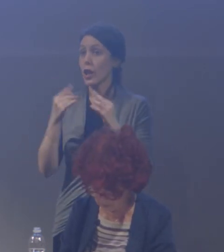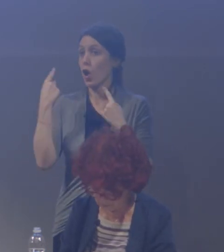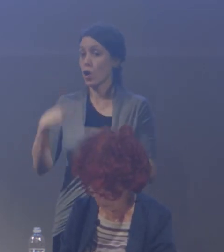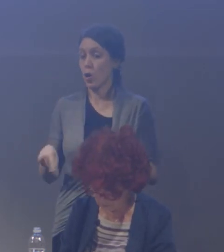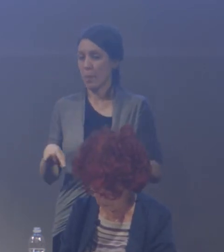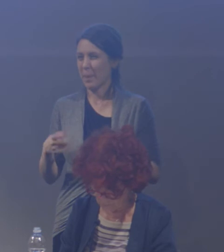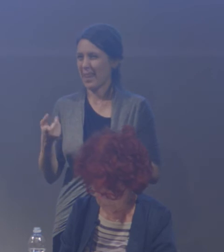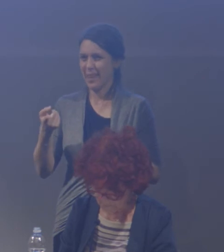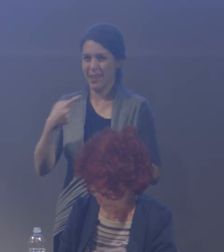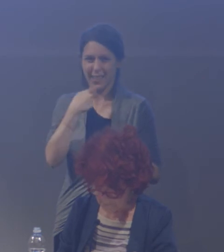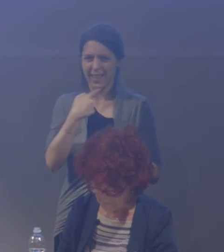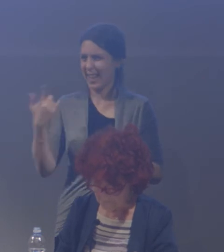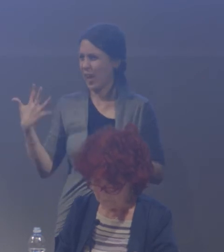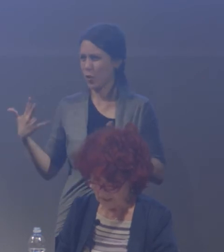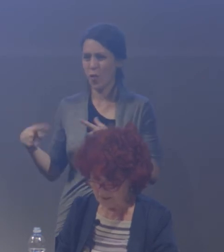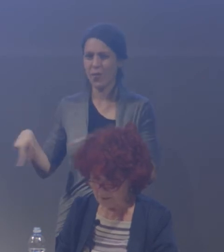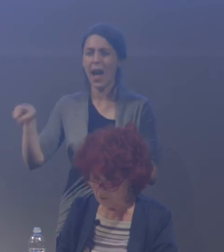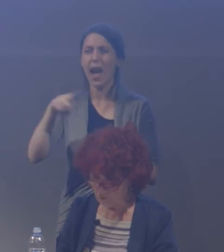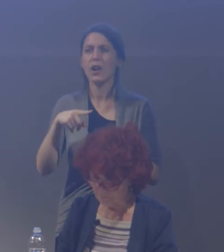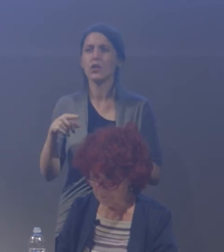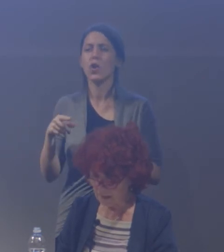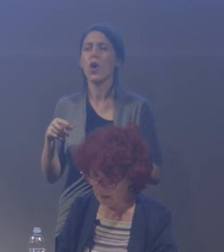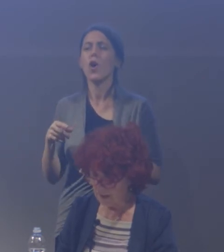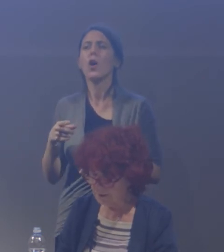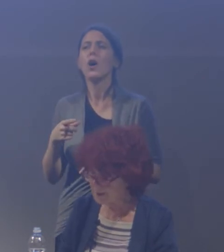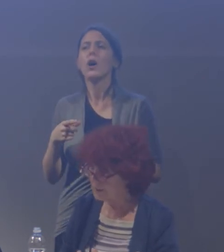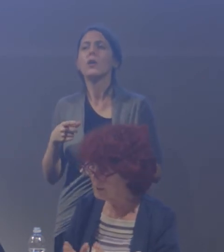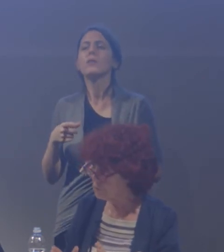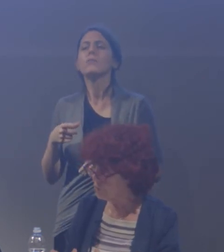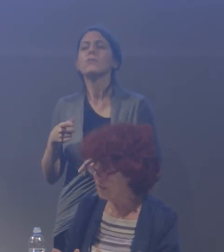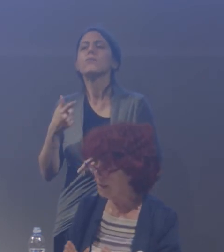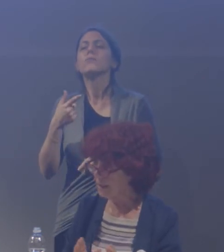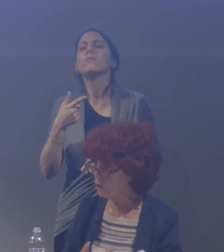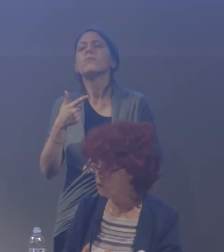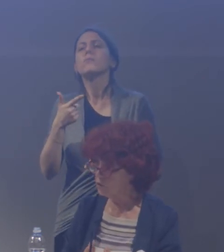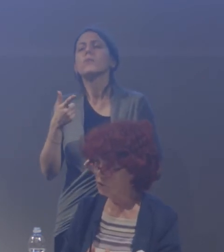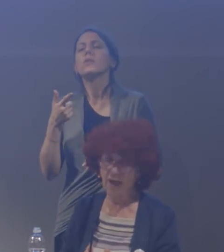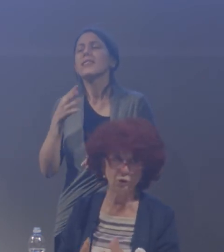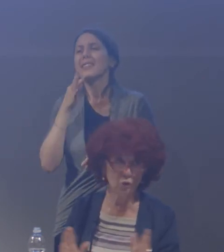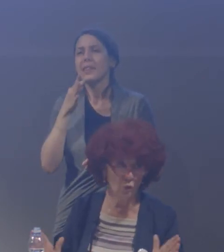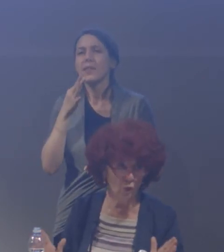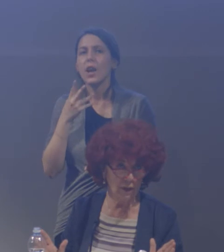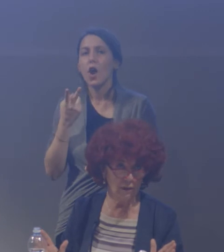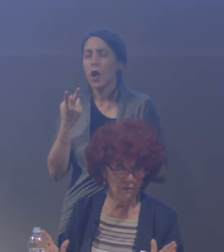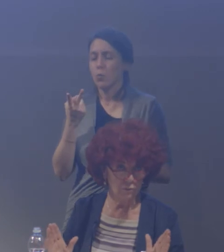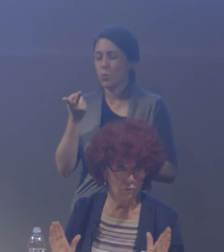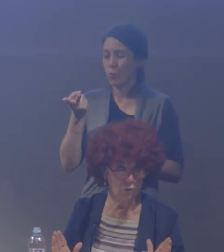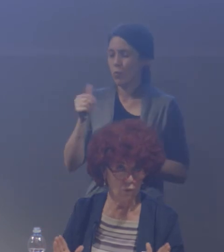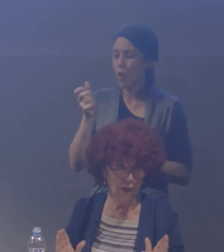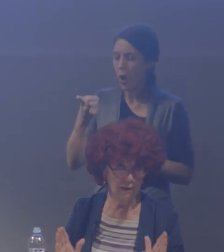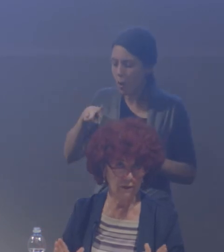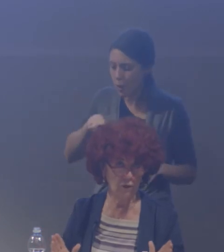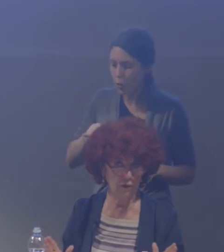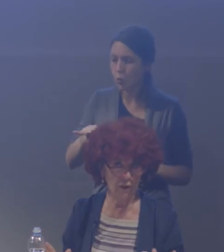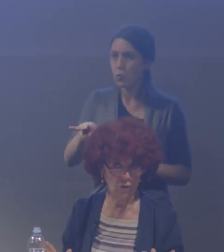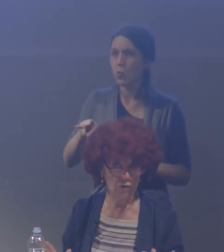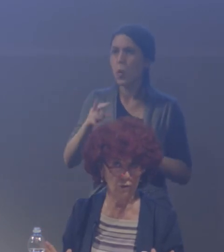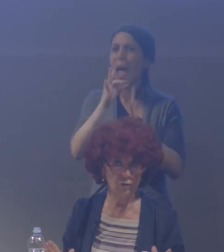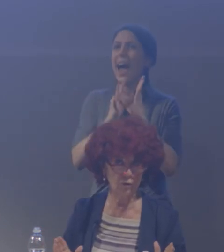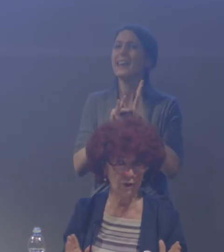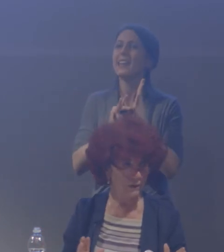che qui è stato detto da Alessandro La Terza, e cioè l'incrocio tra due articoli